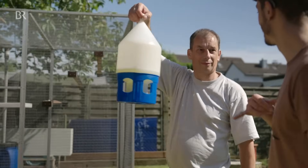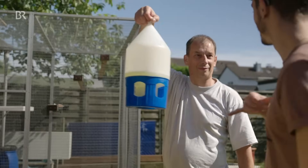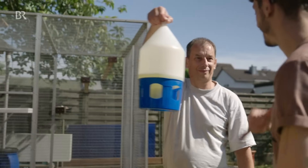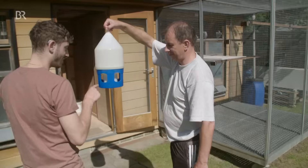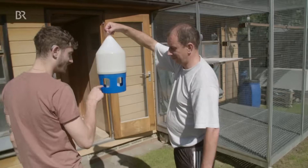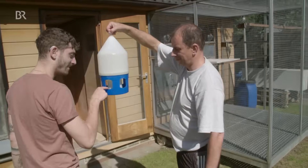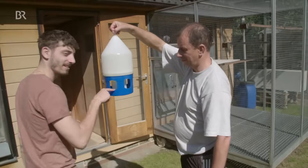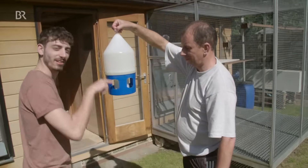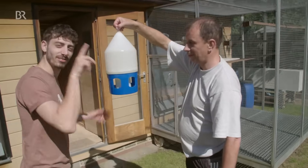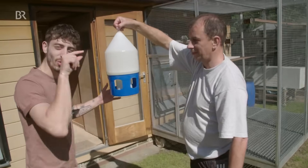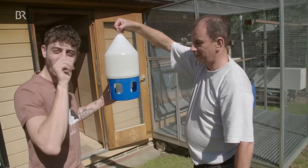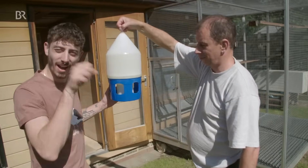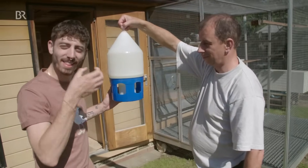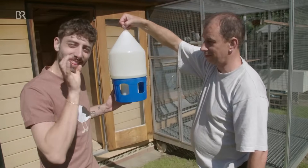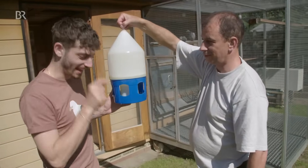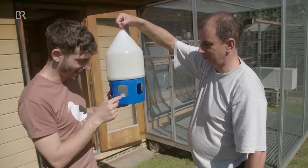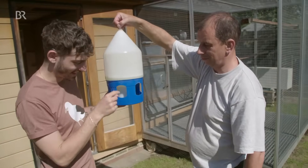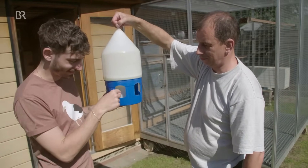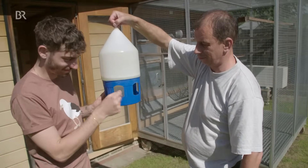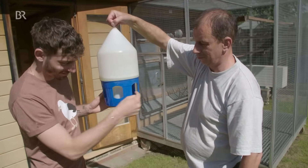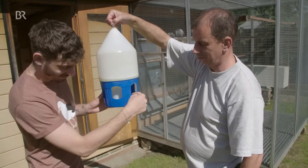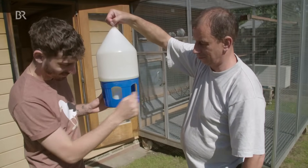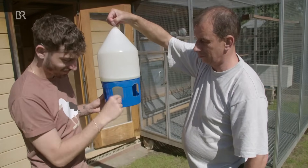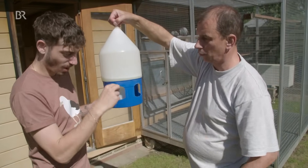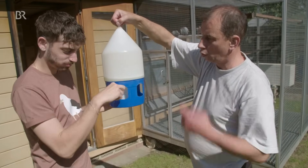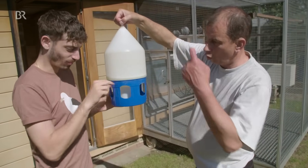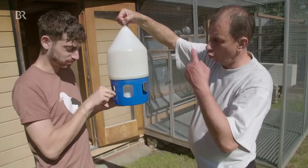Interessant. Und da können die jetzt draus trinken. Einfach den Kopf rein.